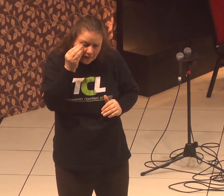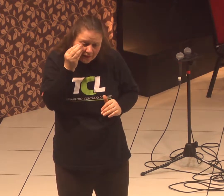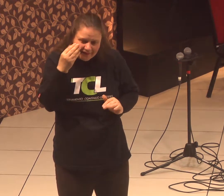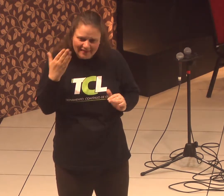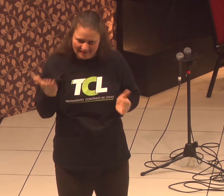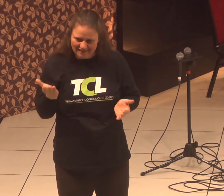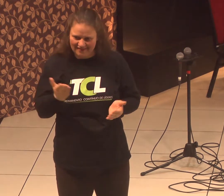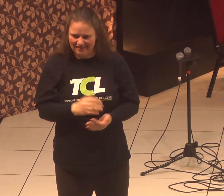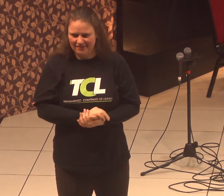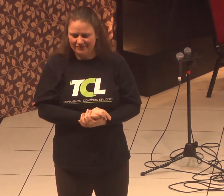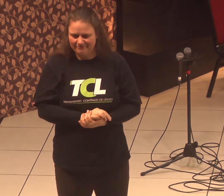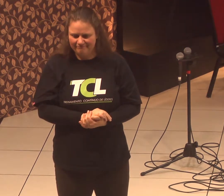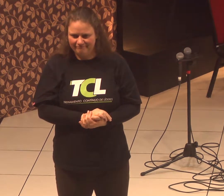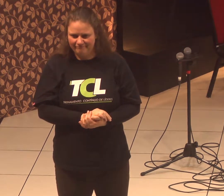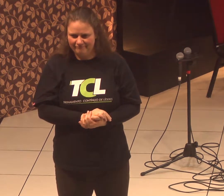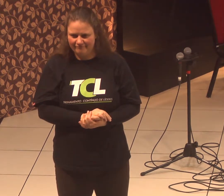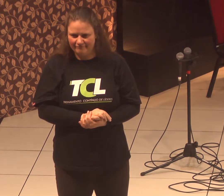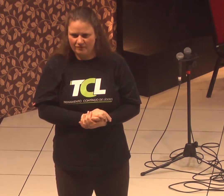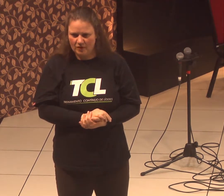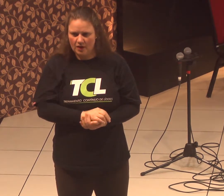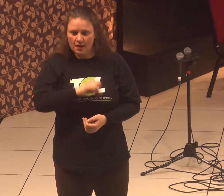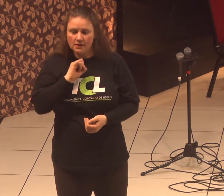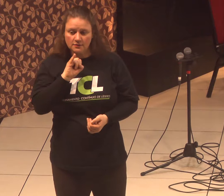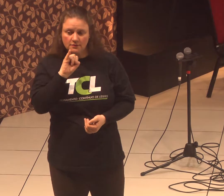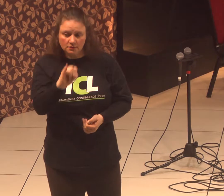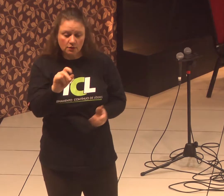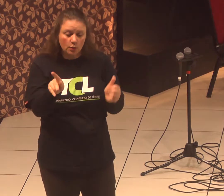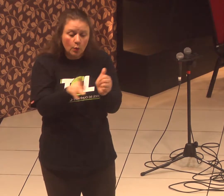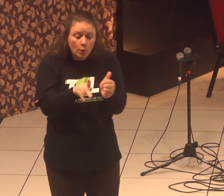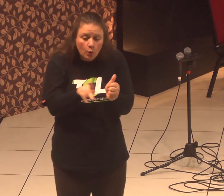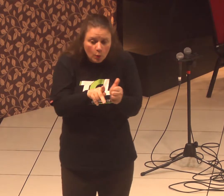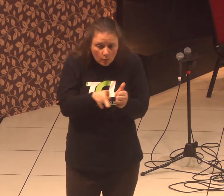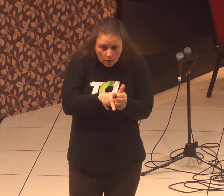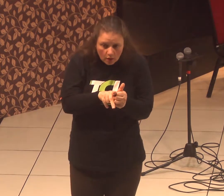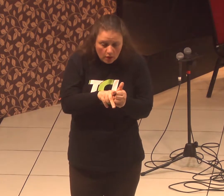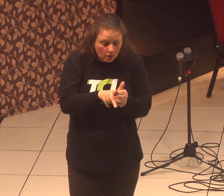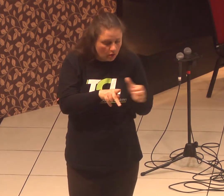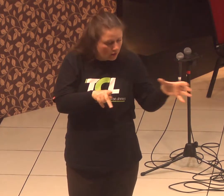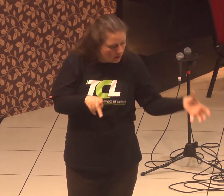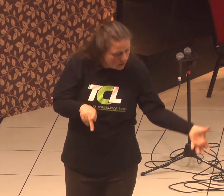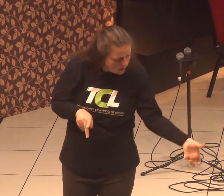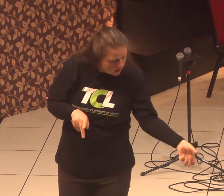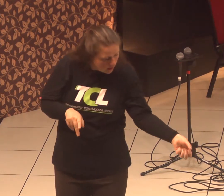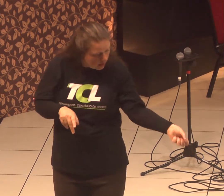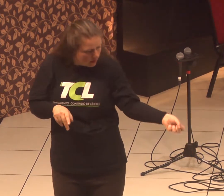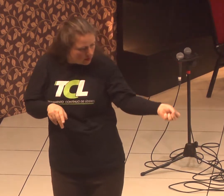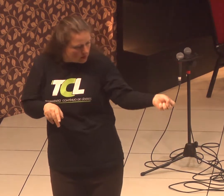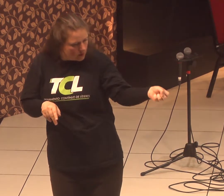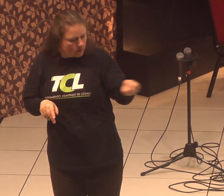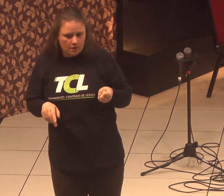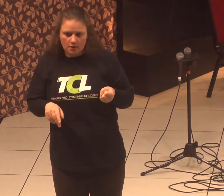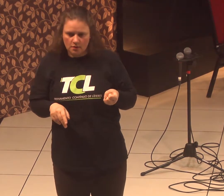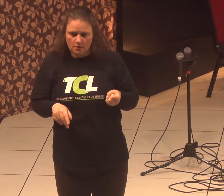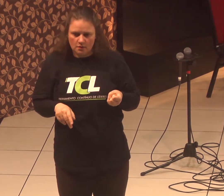Eu digo, se o Pedro não pegasse na mão do cara e não levantasse, na minha maneira de entender o texto, ele ia